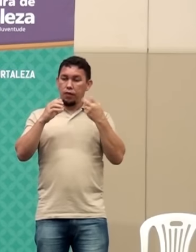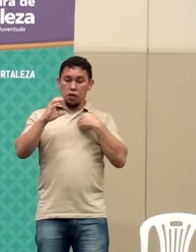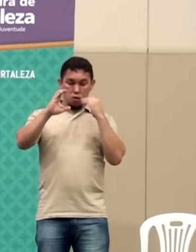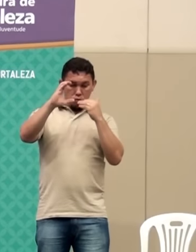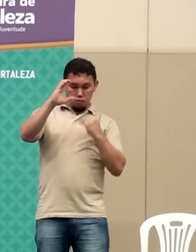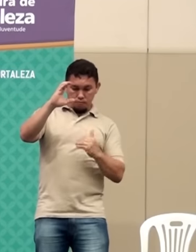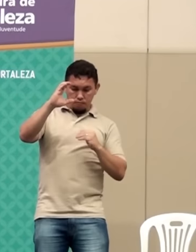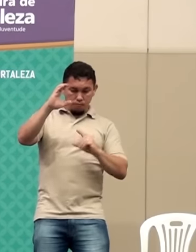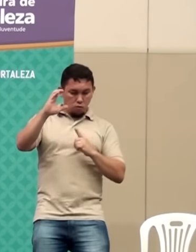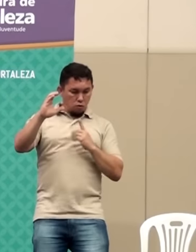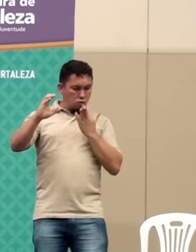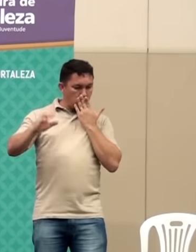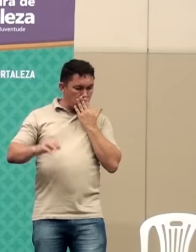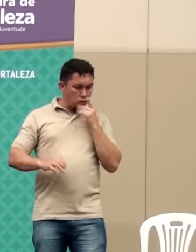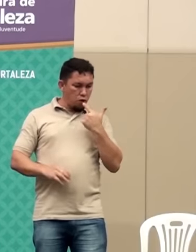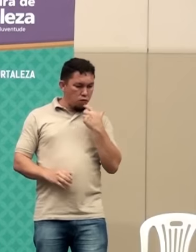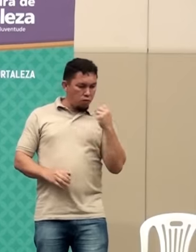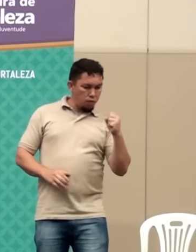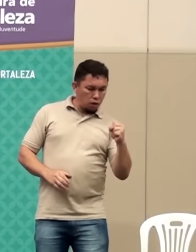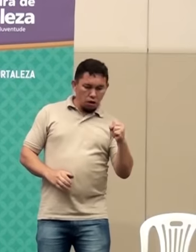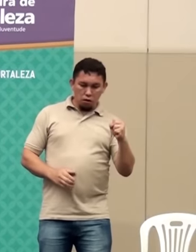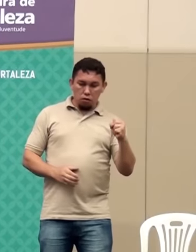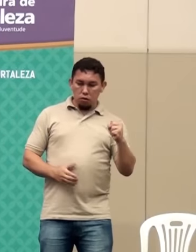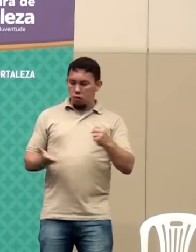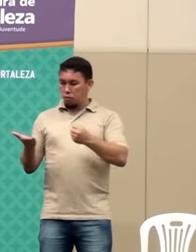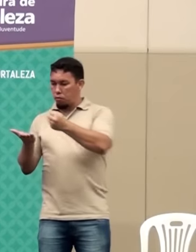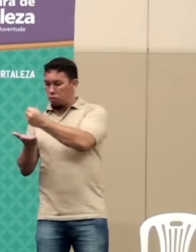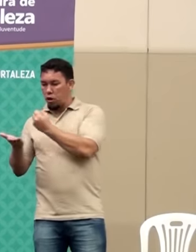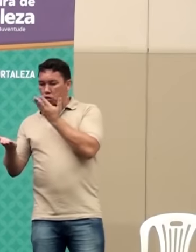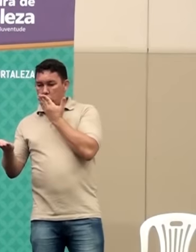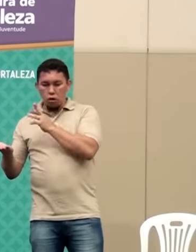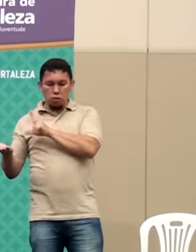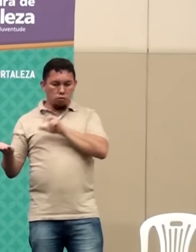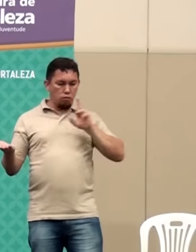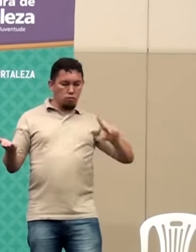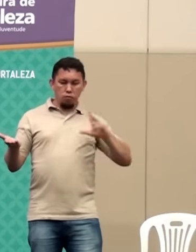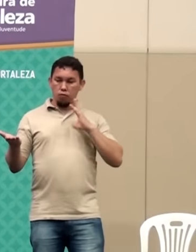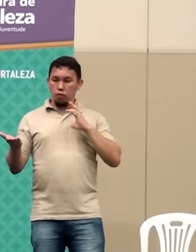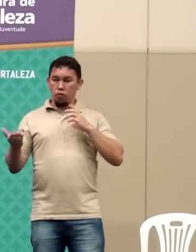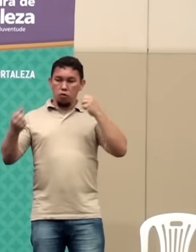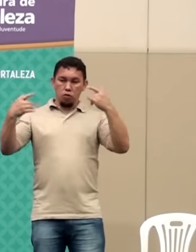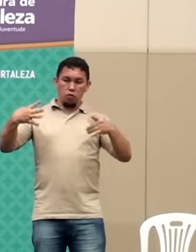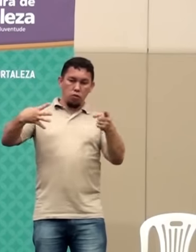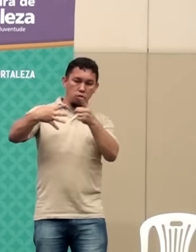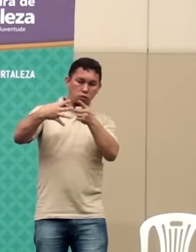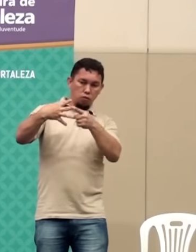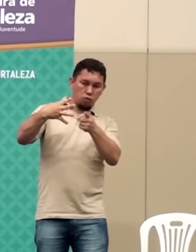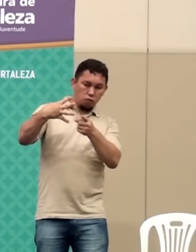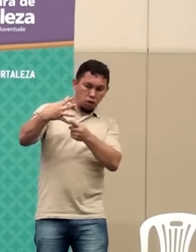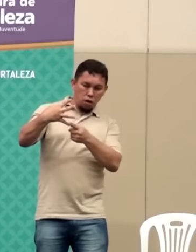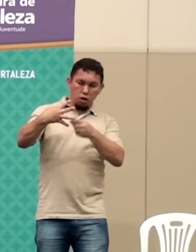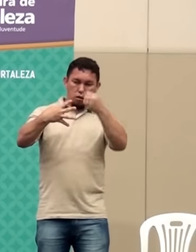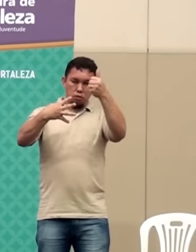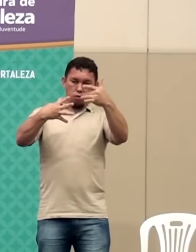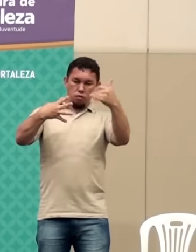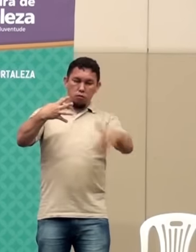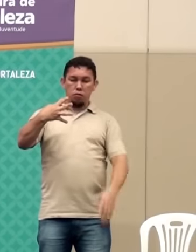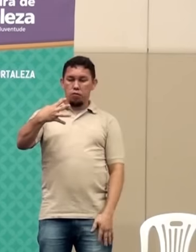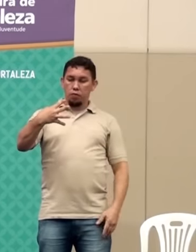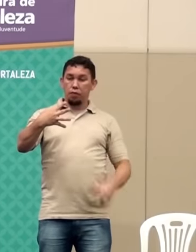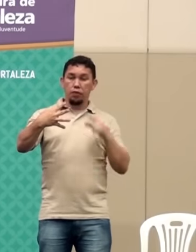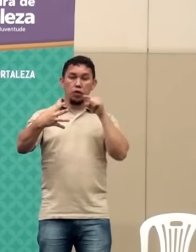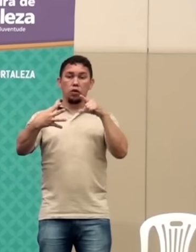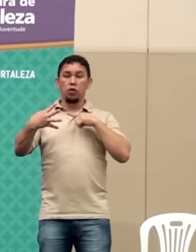meio ácido tem uma cor, em meio básico ele tem outra cor. Eu vou falar aqui de 4 indicadores, mas vou destacar